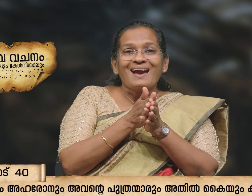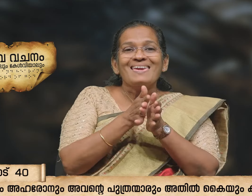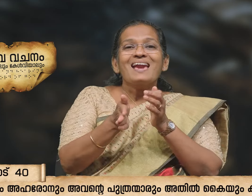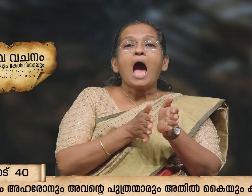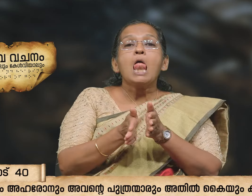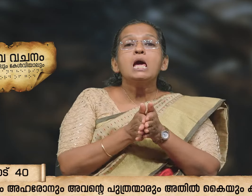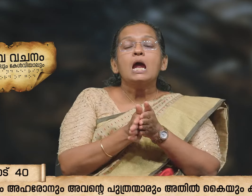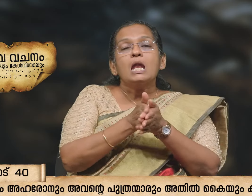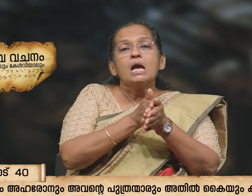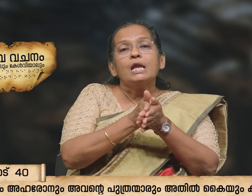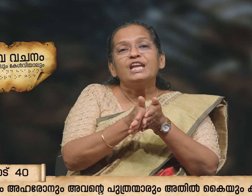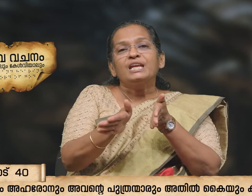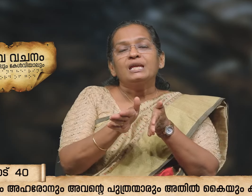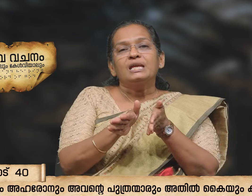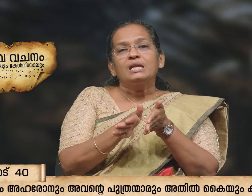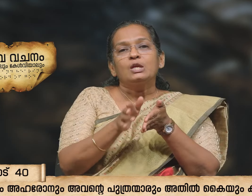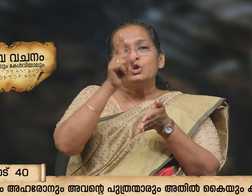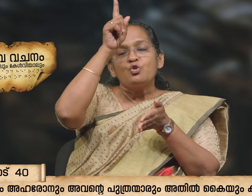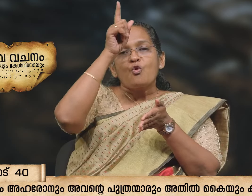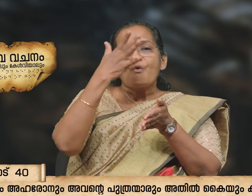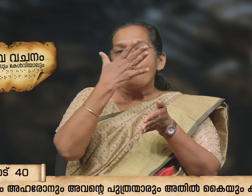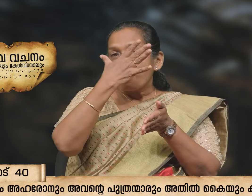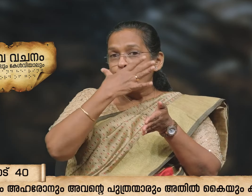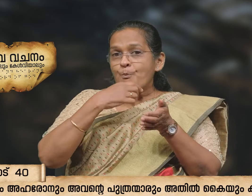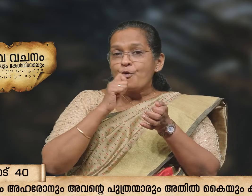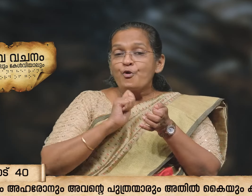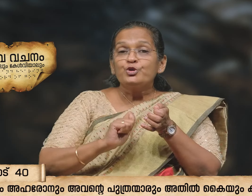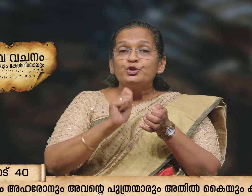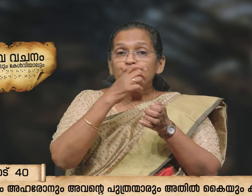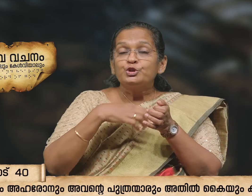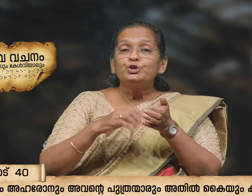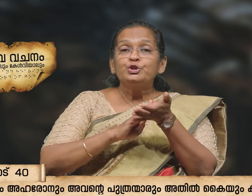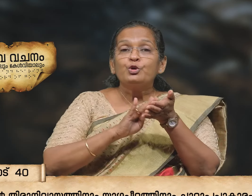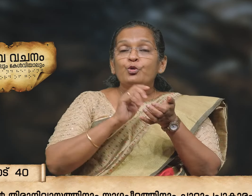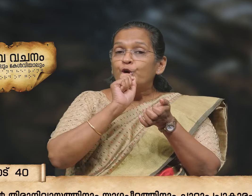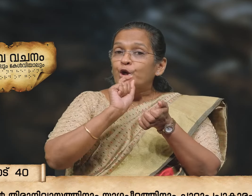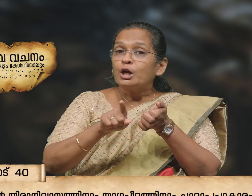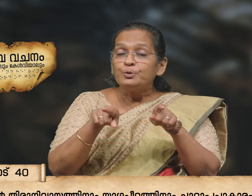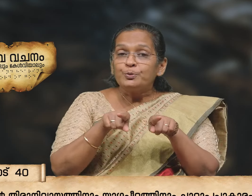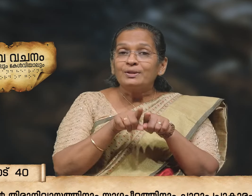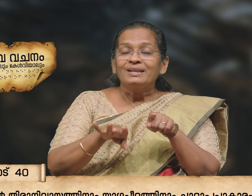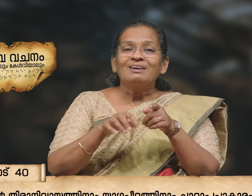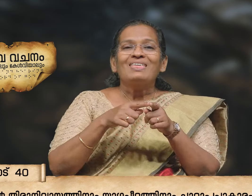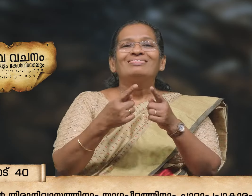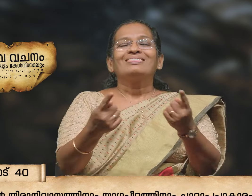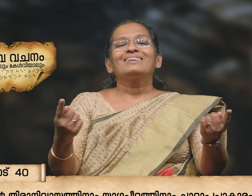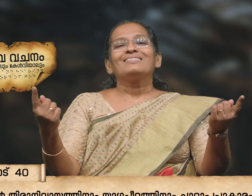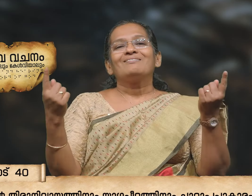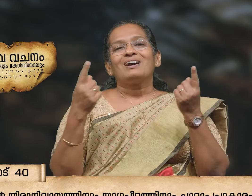കഴുകും. യഹോവ മോശയോട് കൽപ്പിച്ചതുപോലെ തന്നെ അവൻ തിരുനിവാസത്തിനും